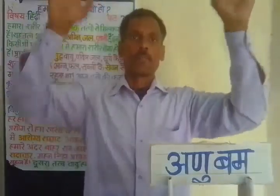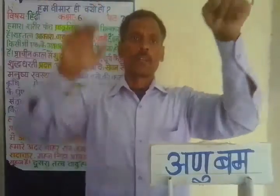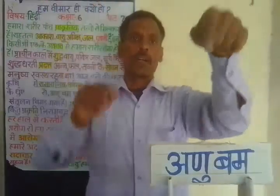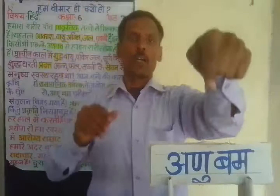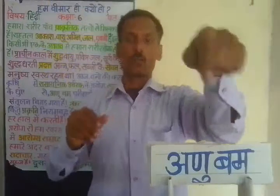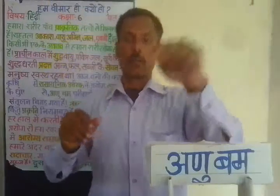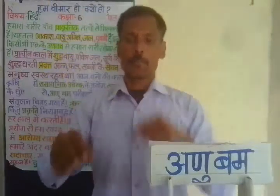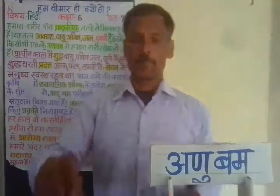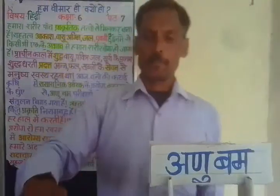अनुभव